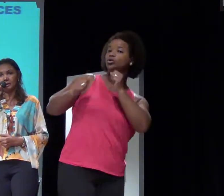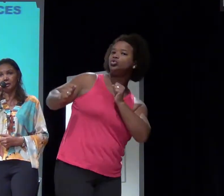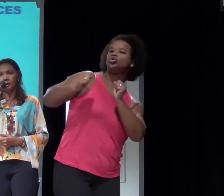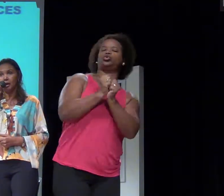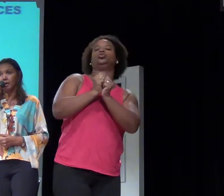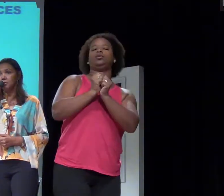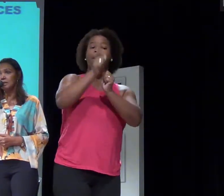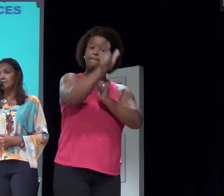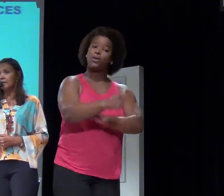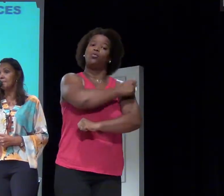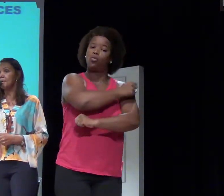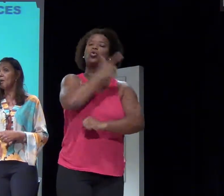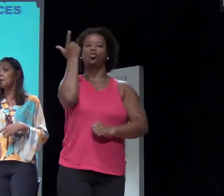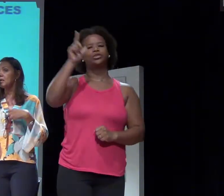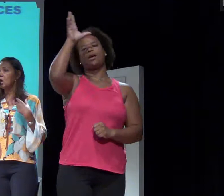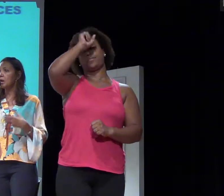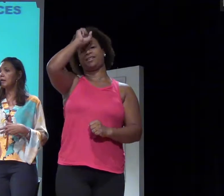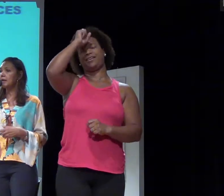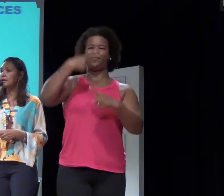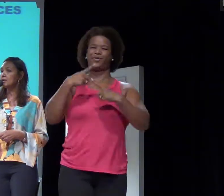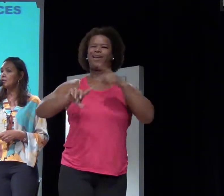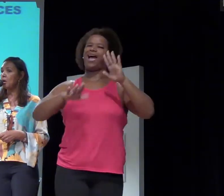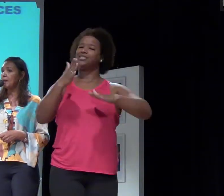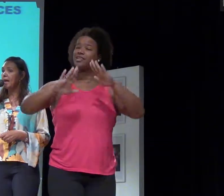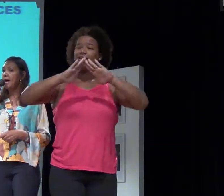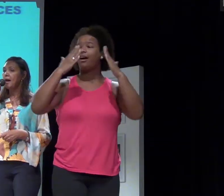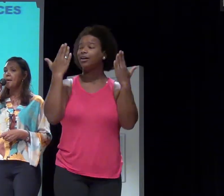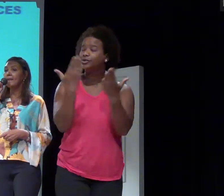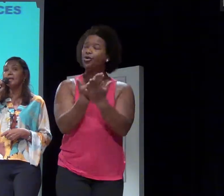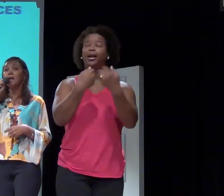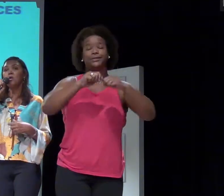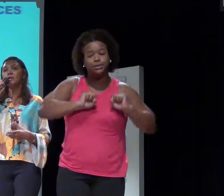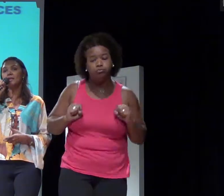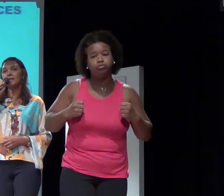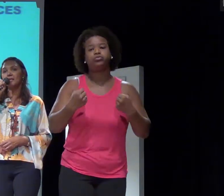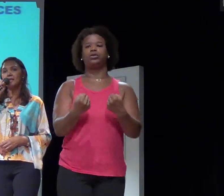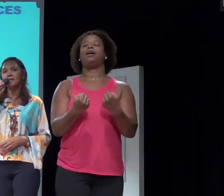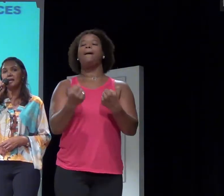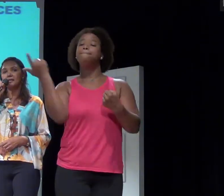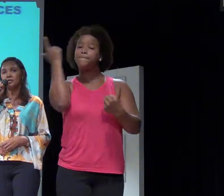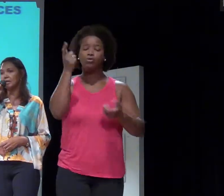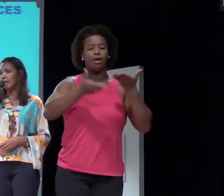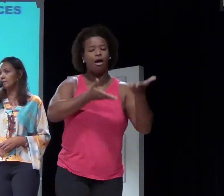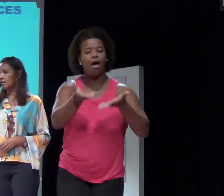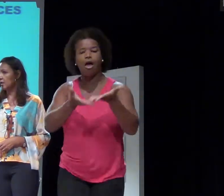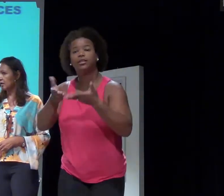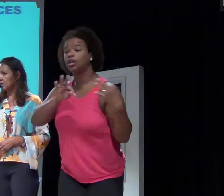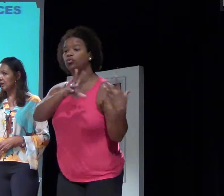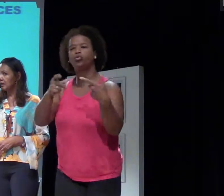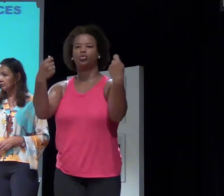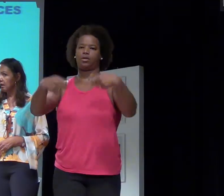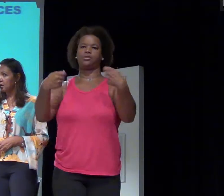possa aprender. Porque, muitas vezes, é a própria escola que tem que se desdobrar para dar conta dessas necessidades, e a gente sabe que a